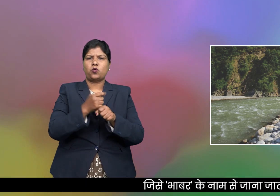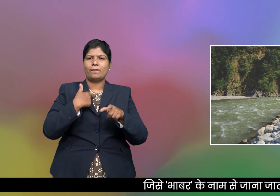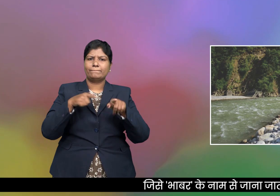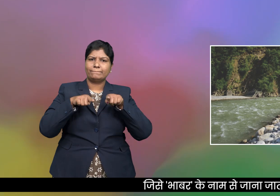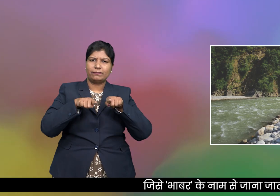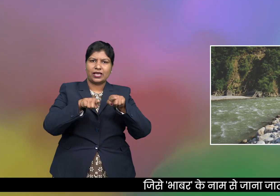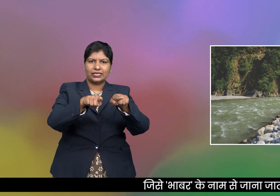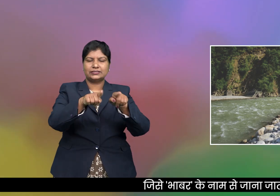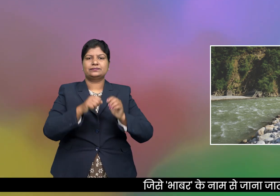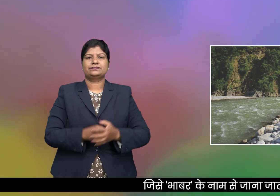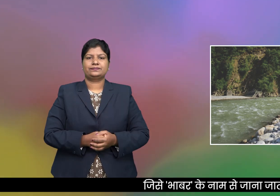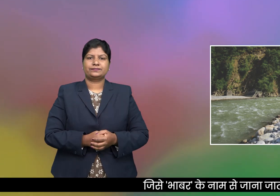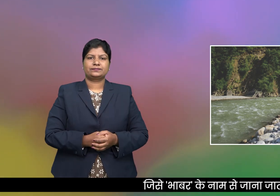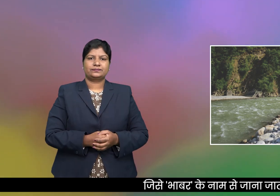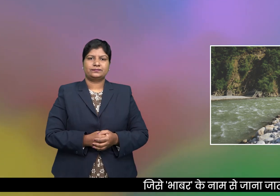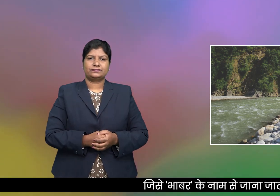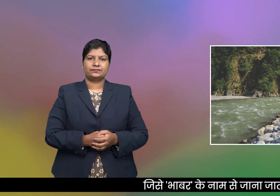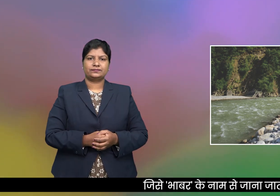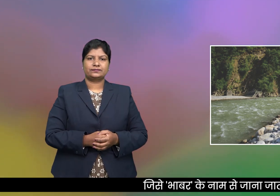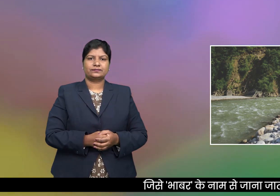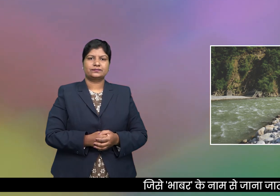जिसे भाबर के नाम से जाना जाता है।